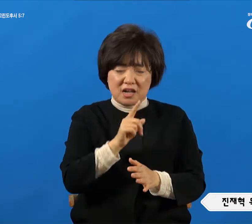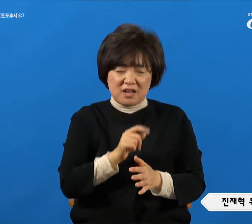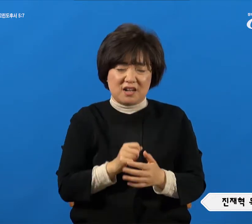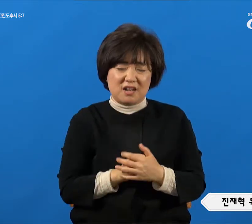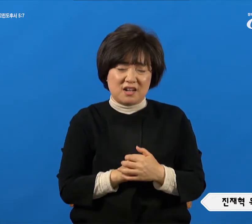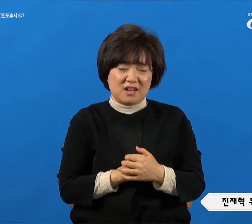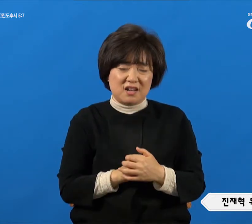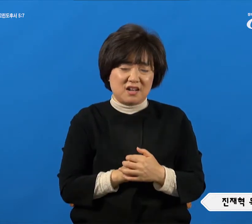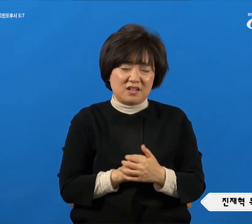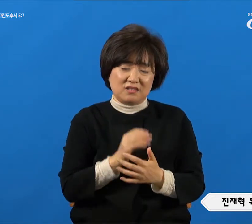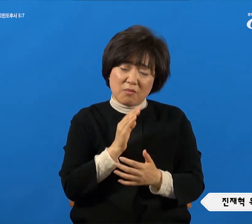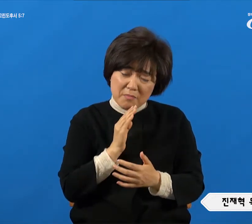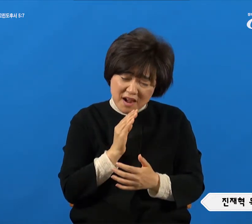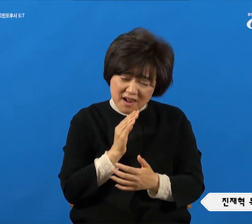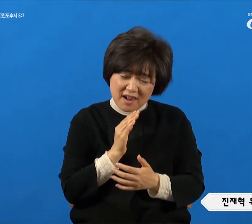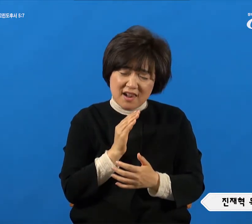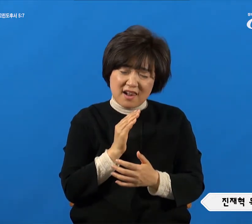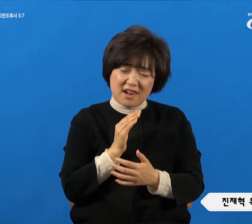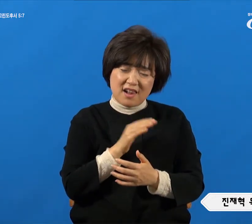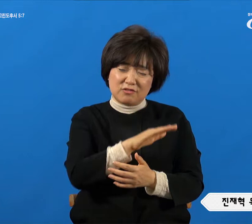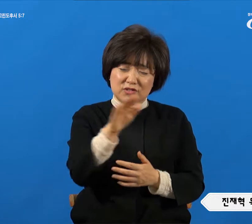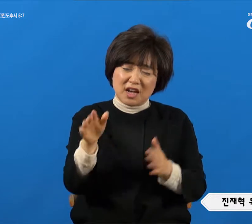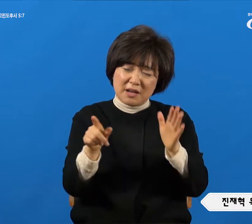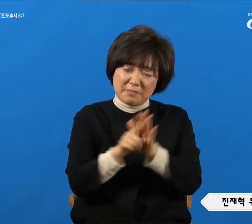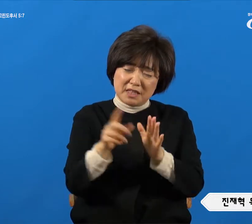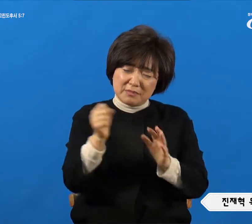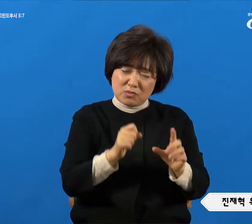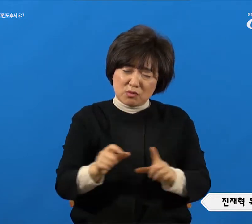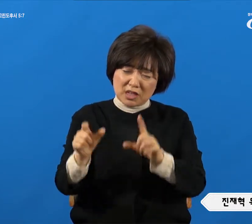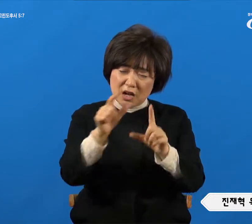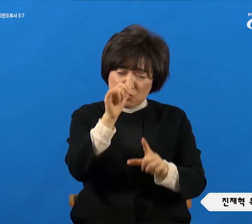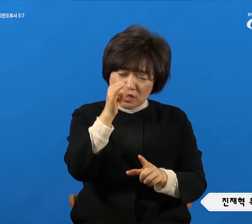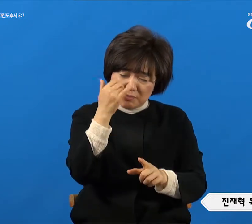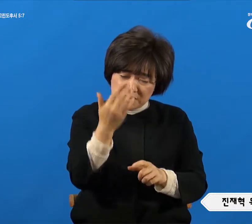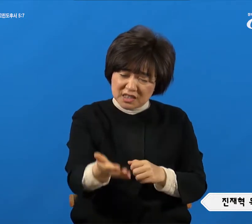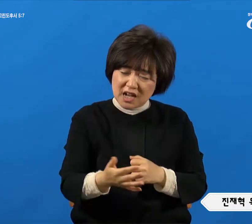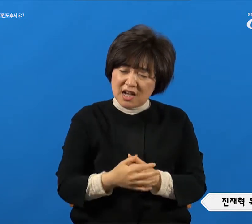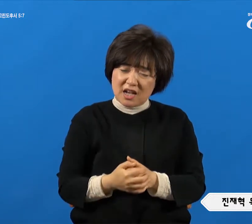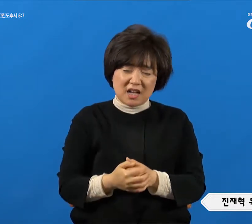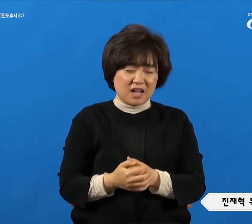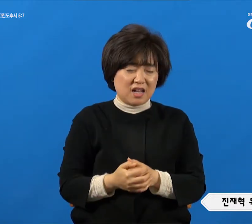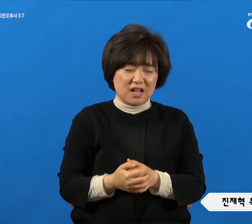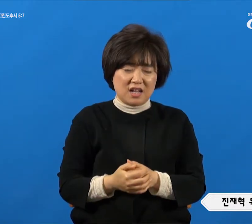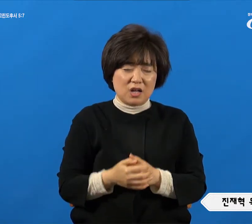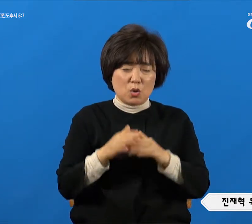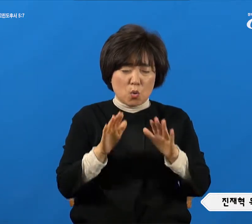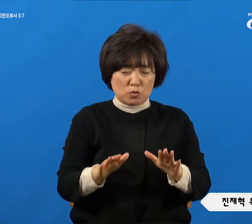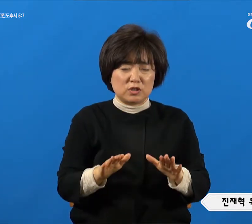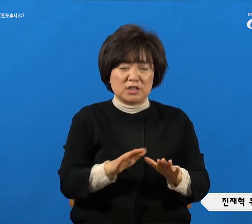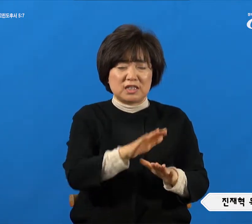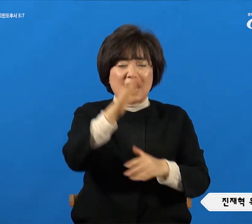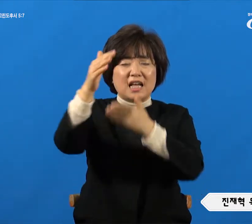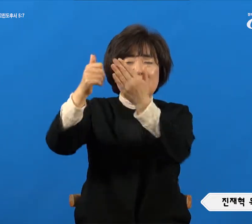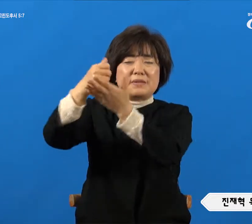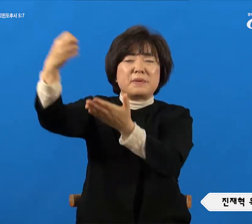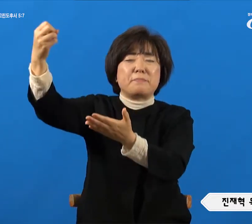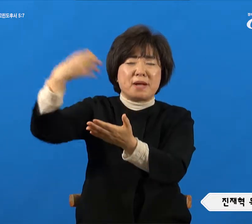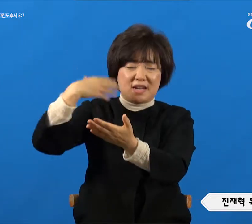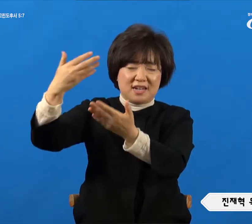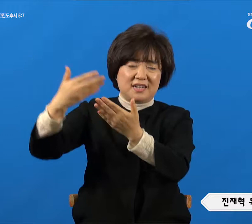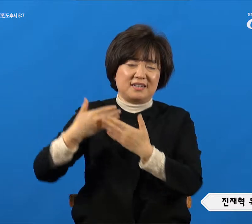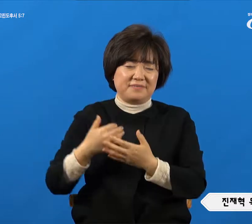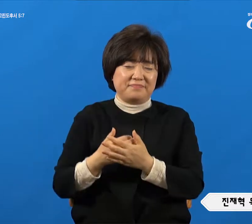하면서 정말 우리가 믿음으로 살고 있습니까? 오늘 하나님 우리에게